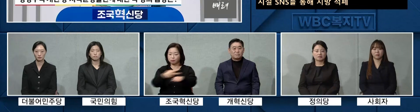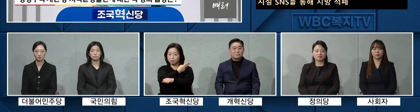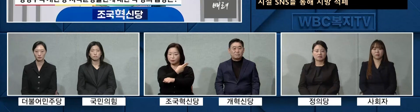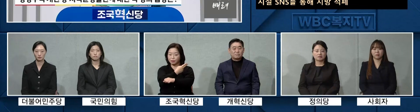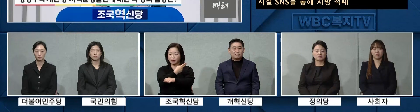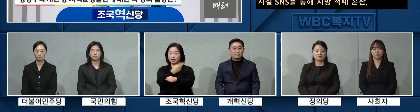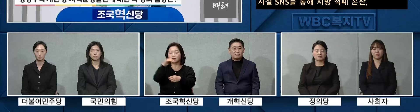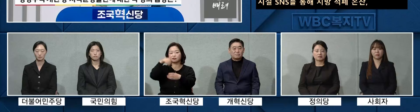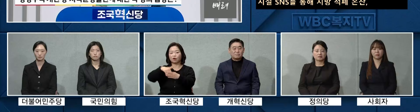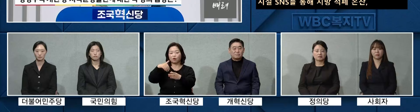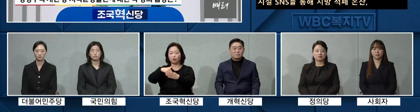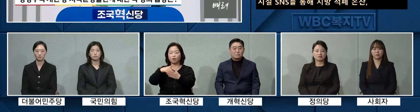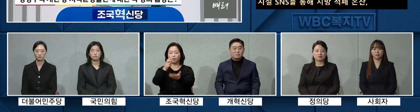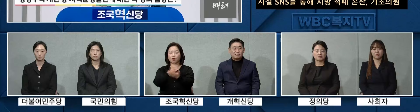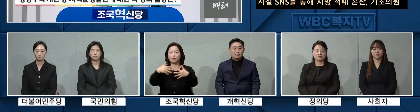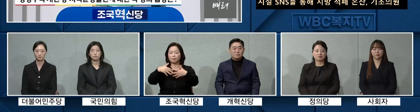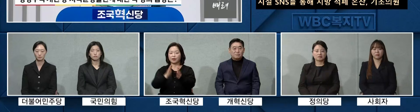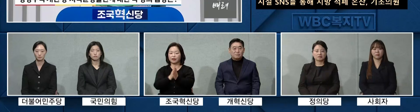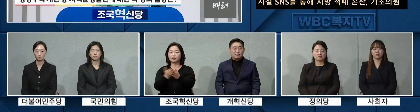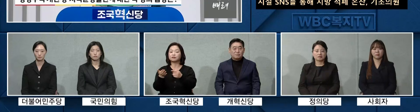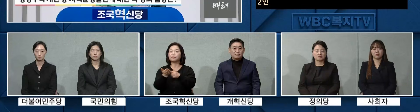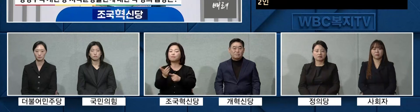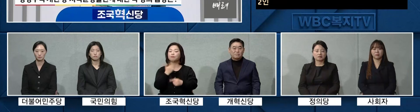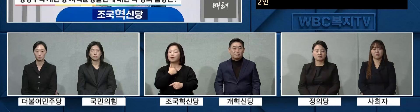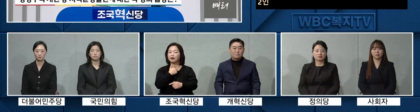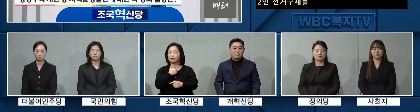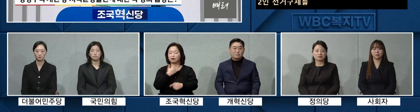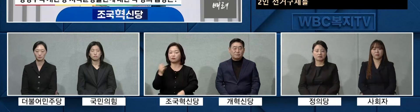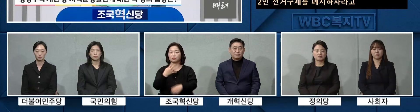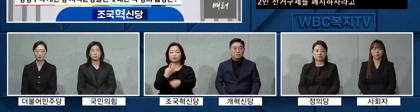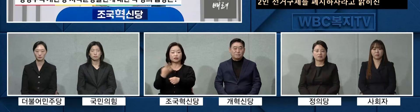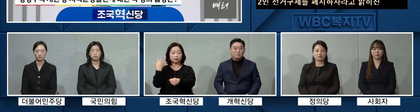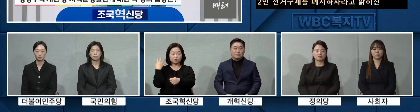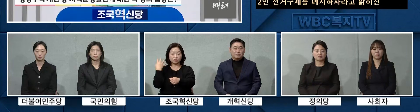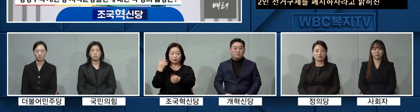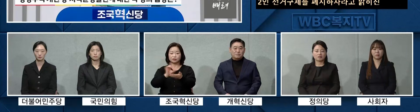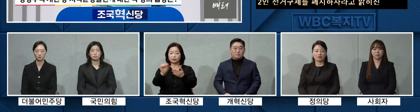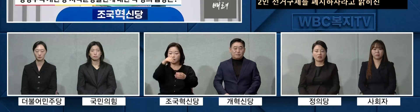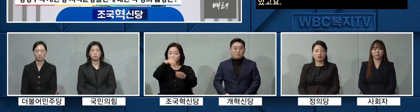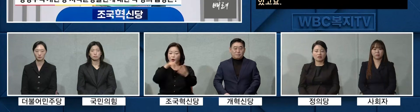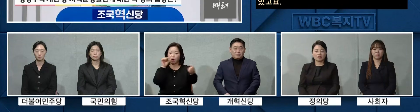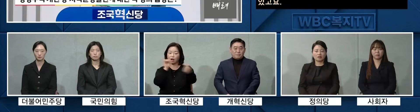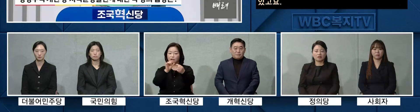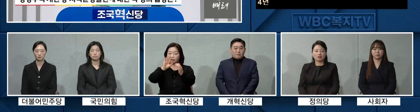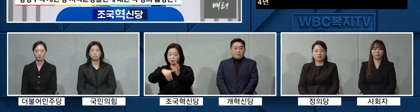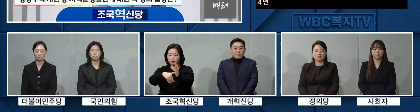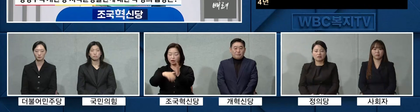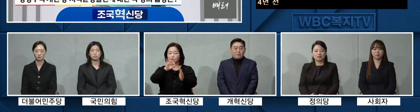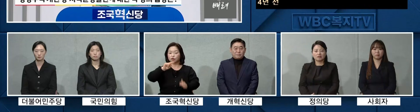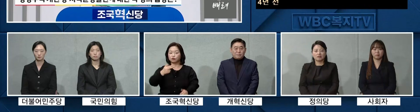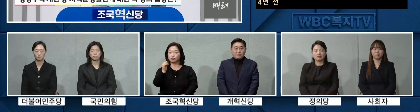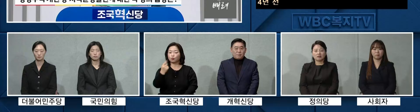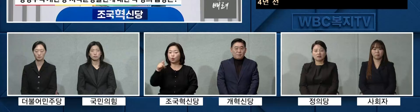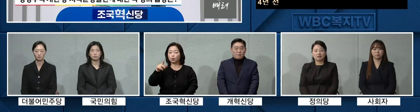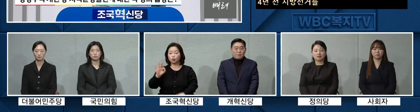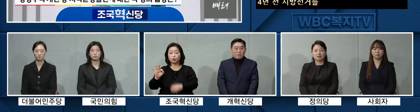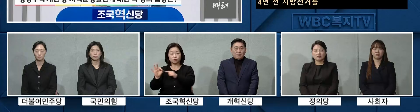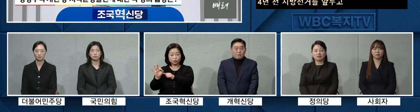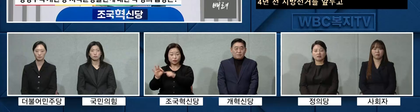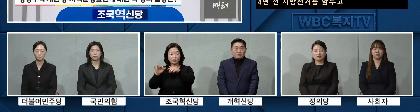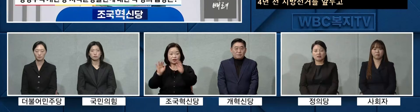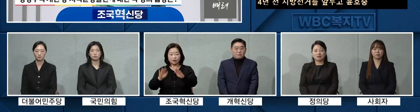선거구제를 폐지하자라고 밝히신 바가 있고요. 4년 전 지방선거를 앞두고 윤호중 당시 민주당